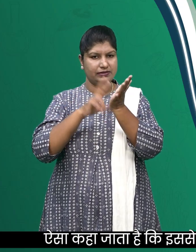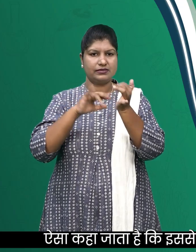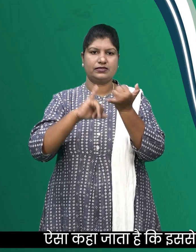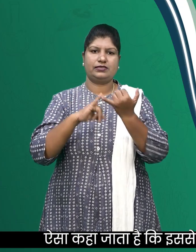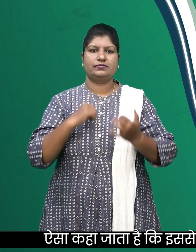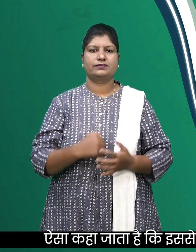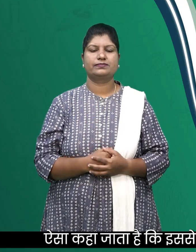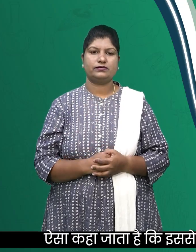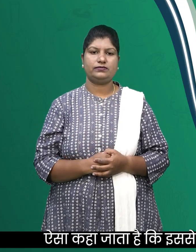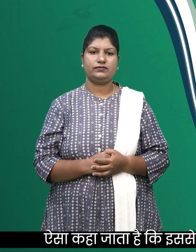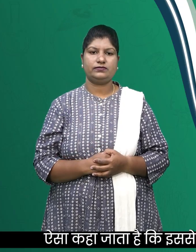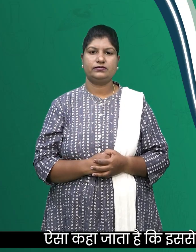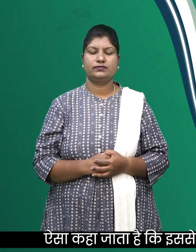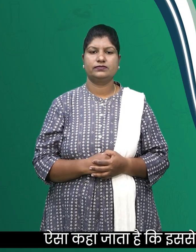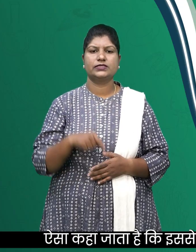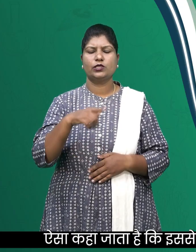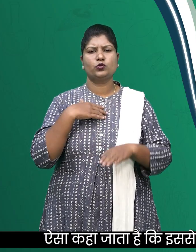है।